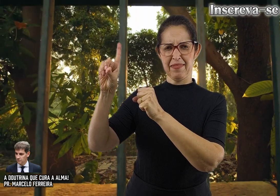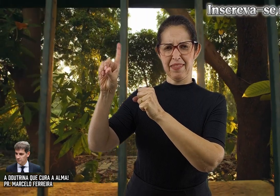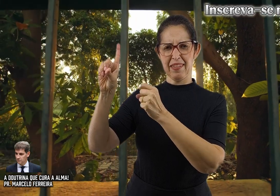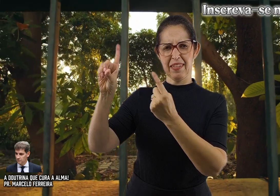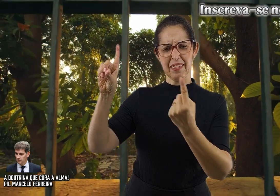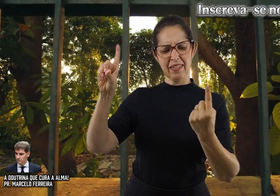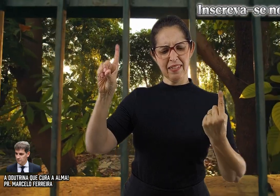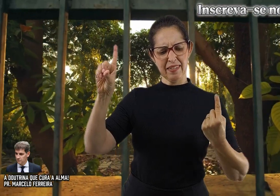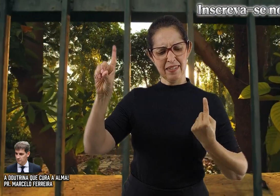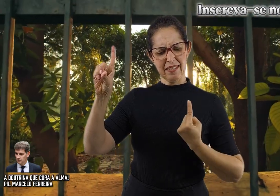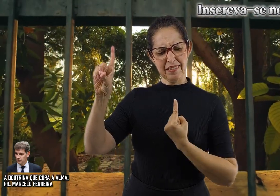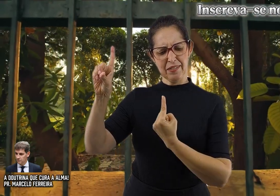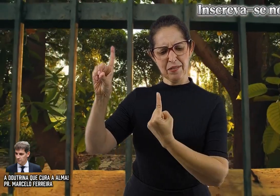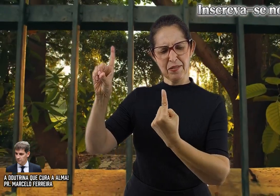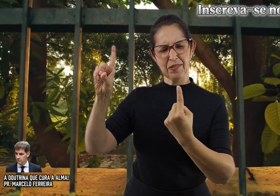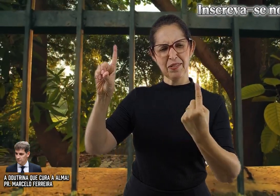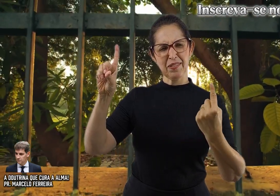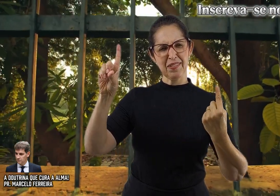onipotente,